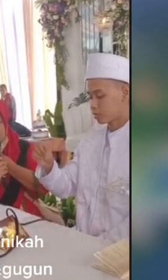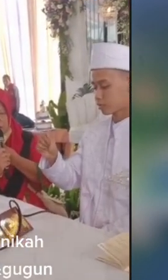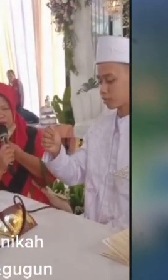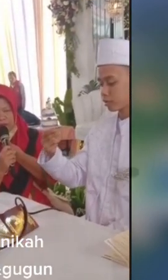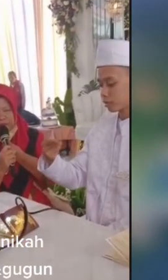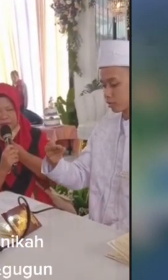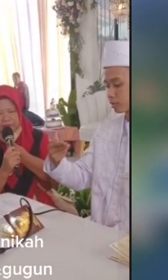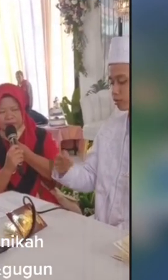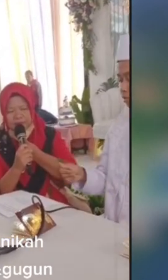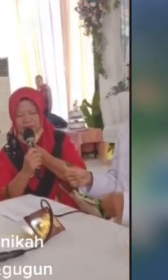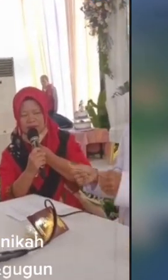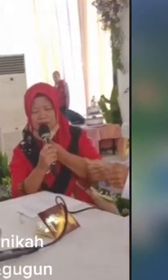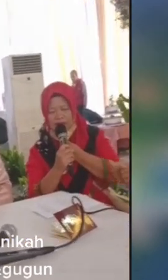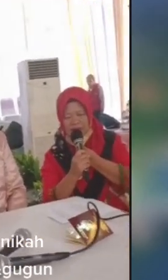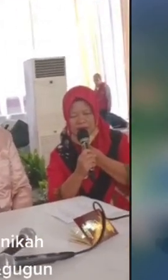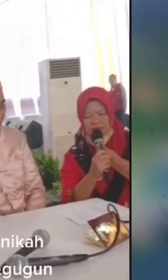Firmansyah